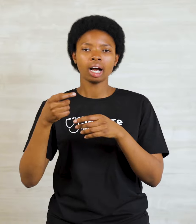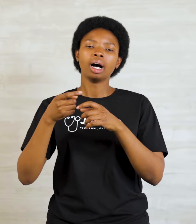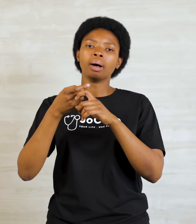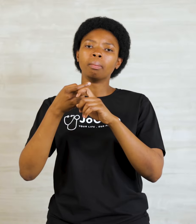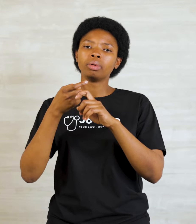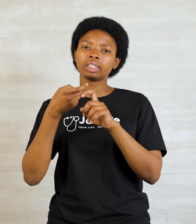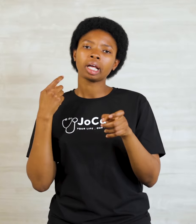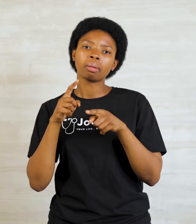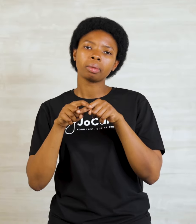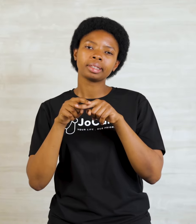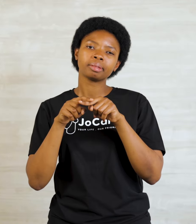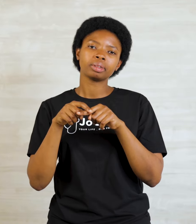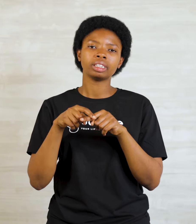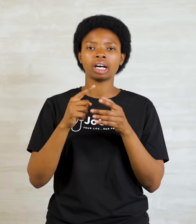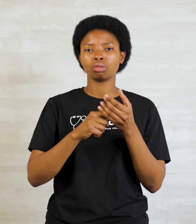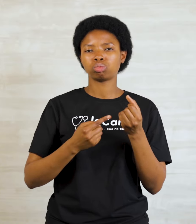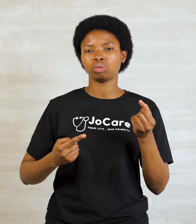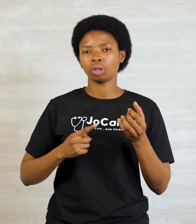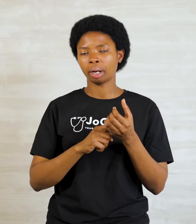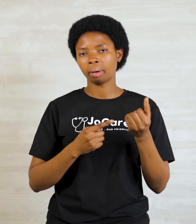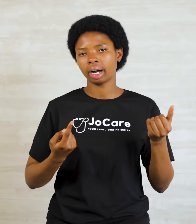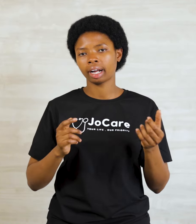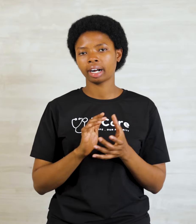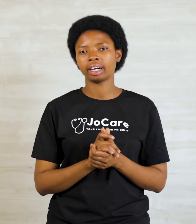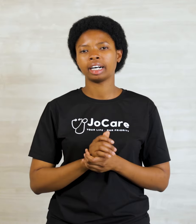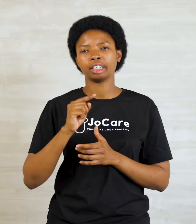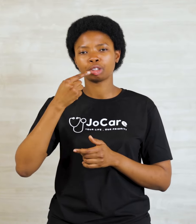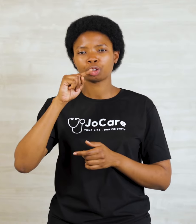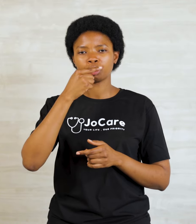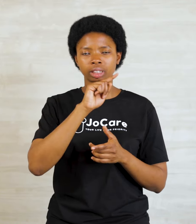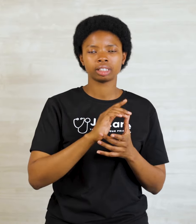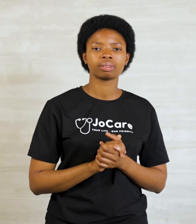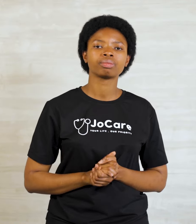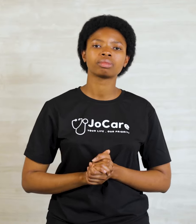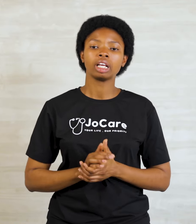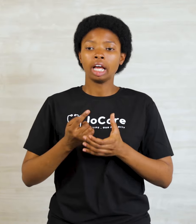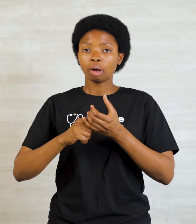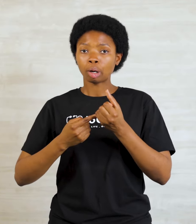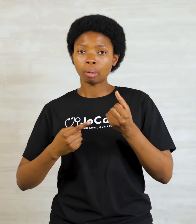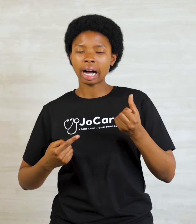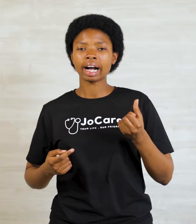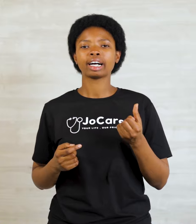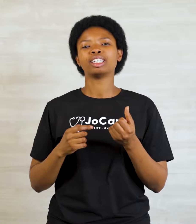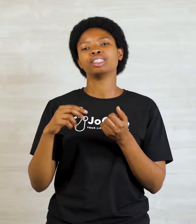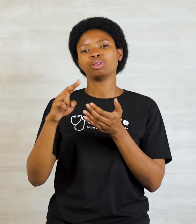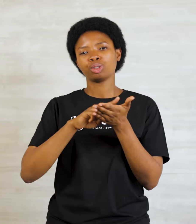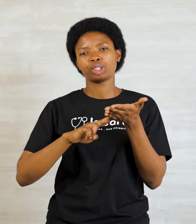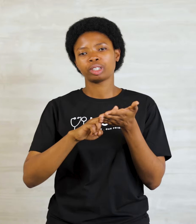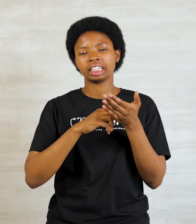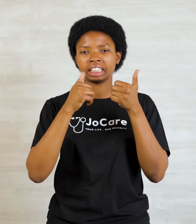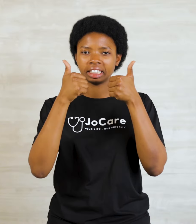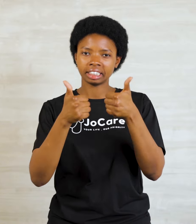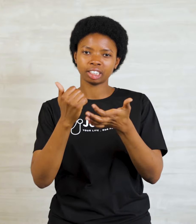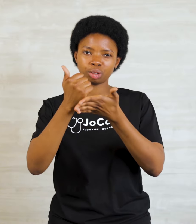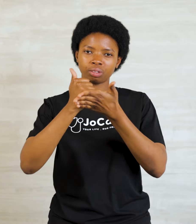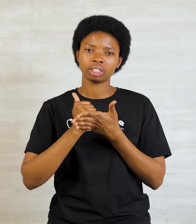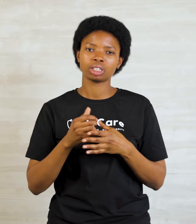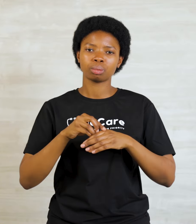media yes. ikoranabuhanga turi byaza umusaruro ikoranabuhanga ryadufasha muri